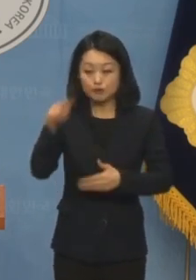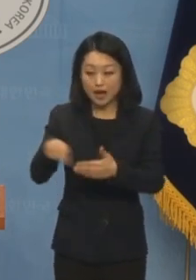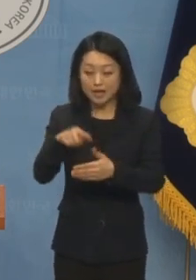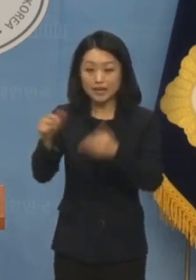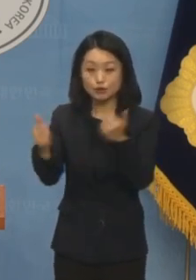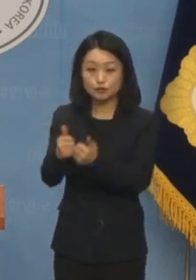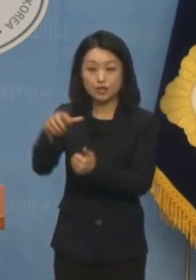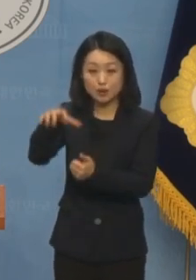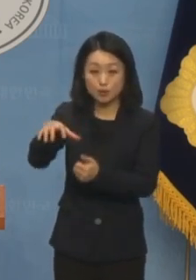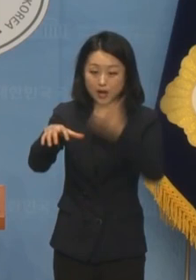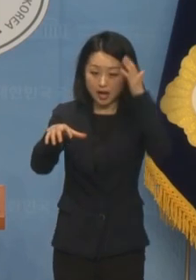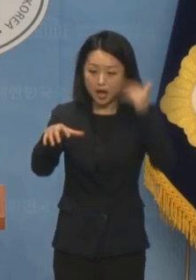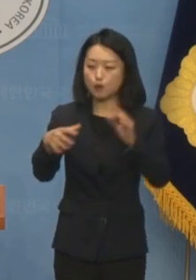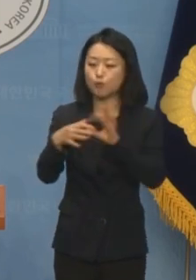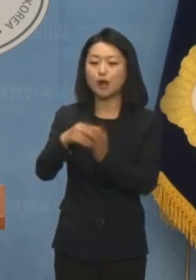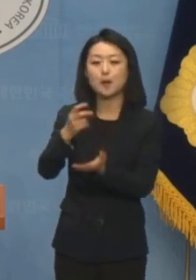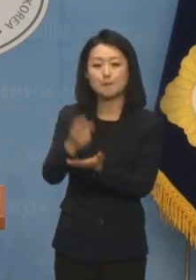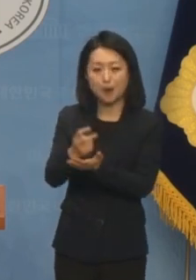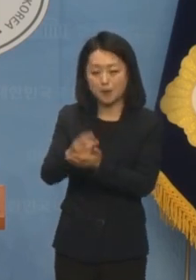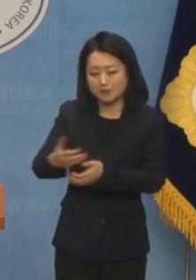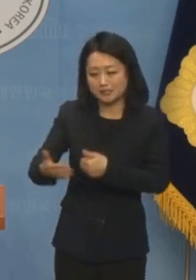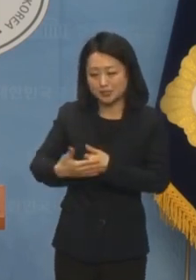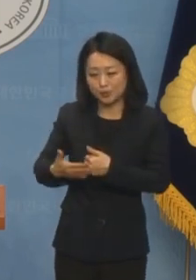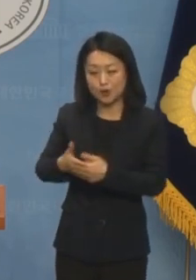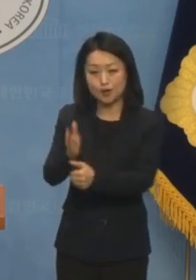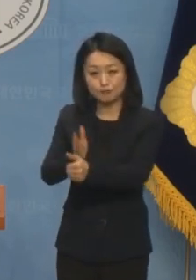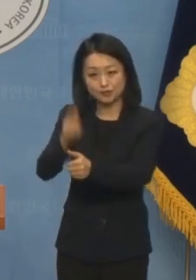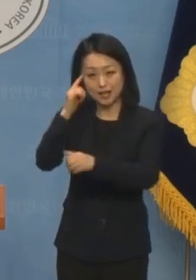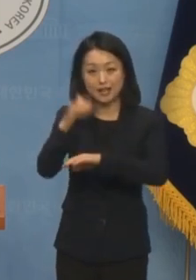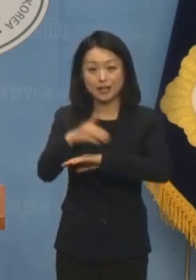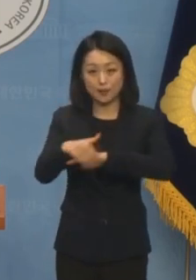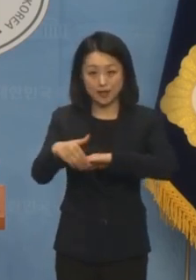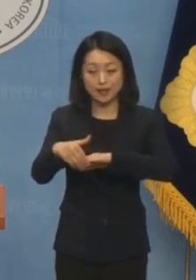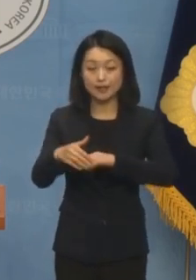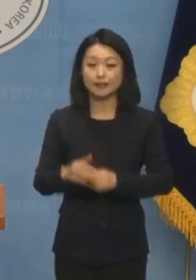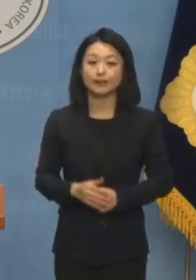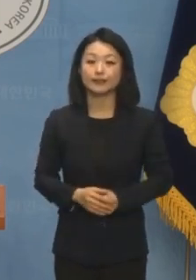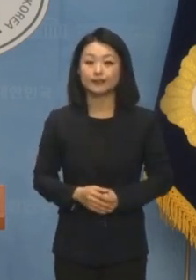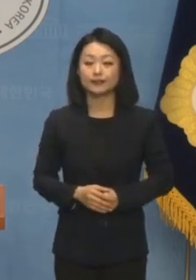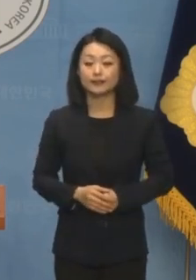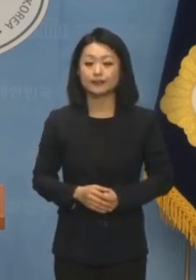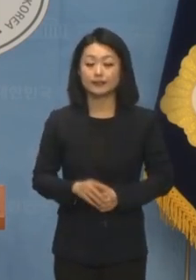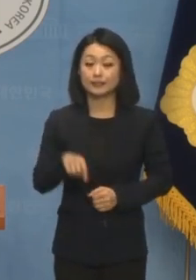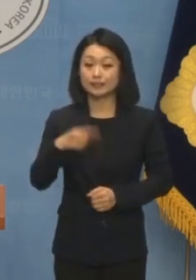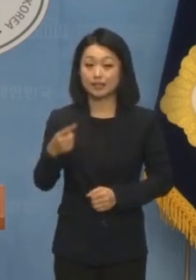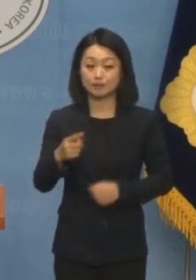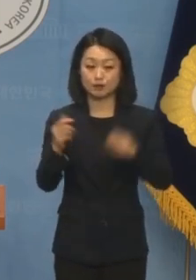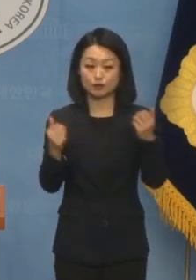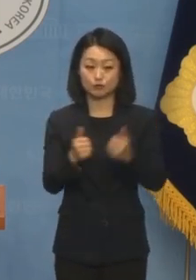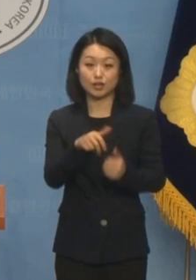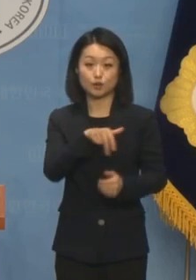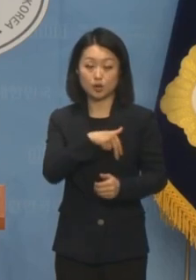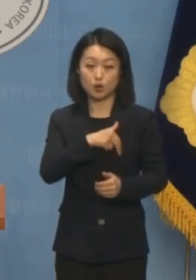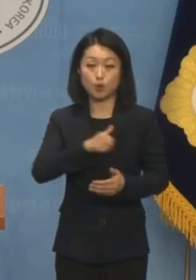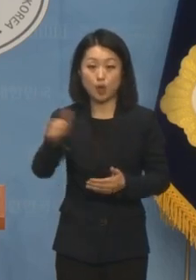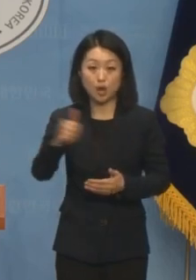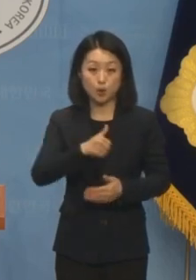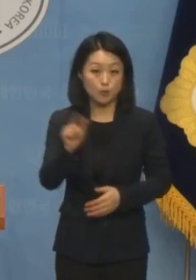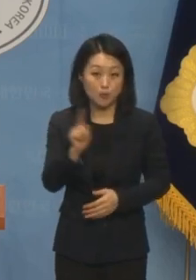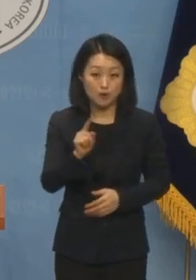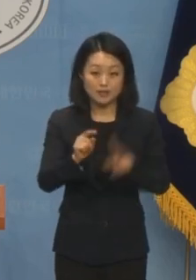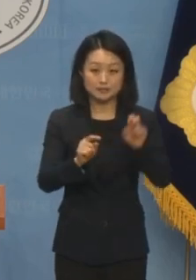한국 관련 법안에 대한 관심과 지원을 당부할 계획입니다 다음은 의회외교 일정입니다